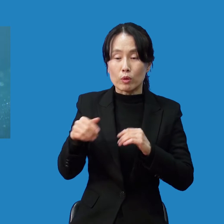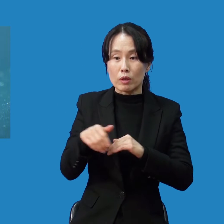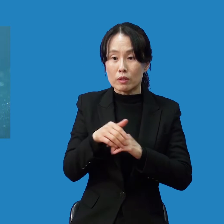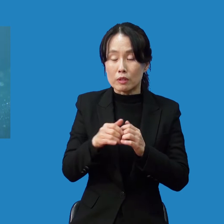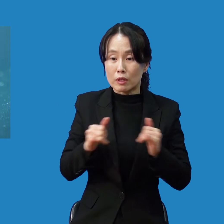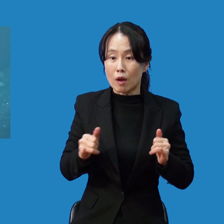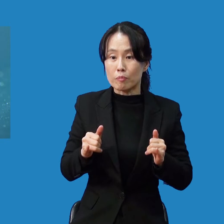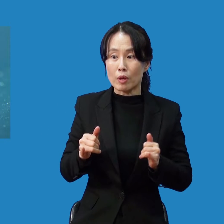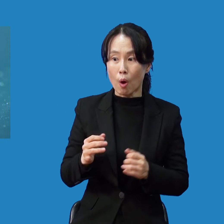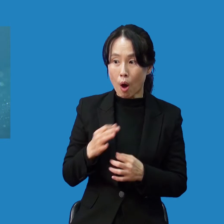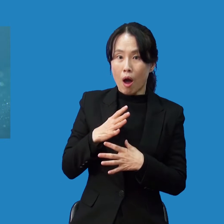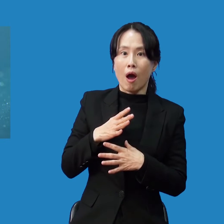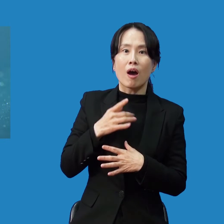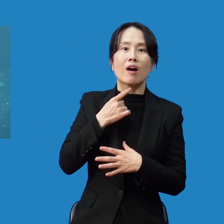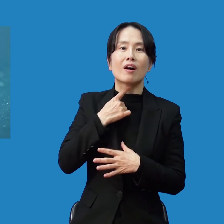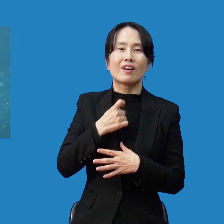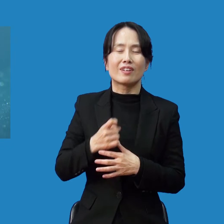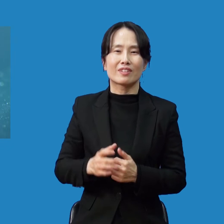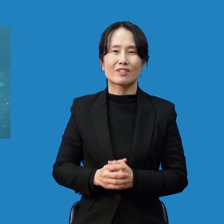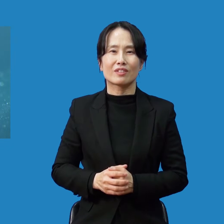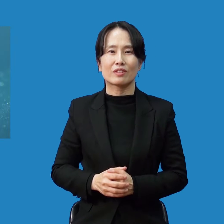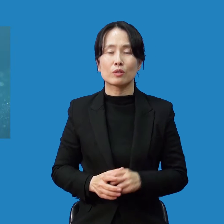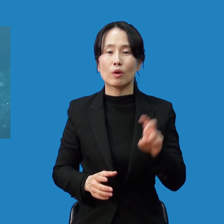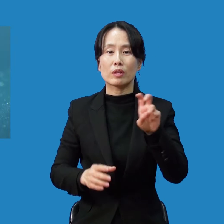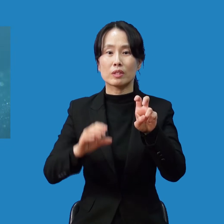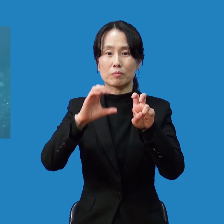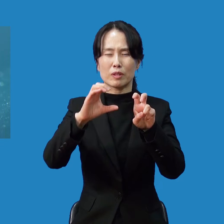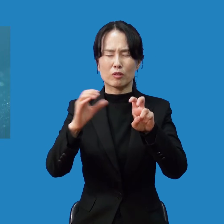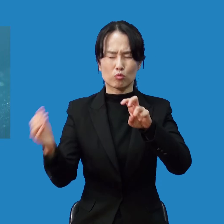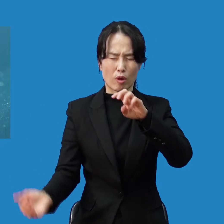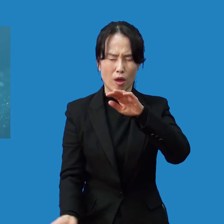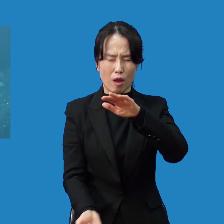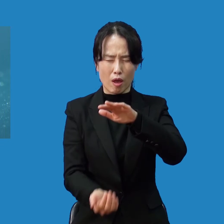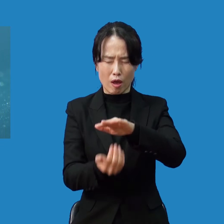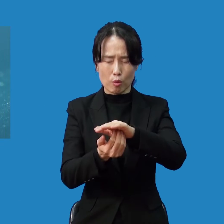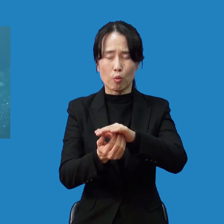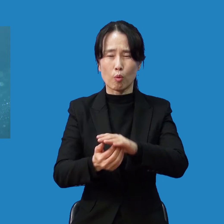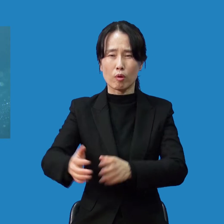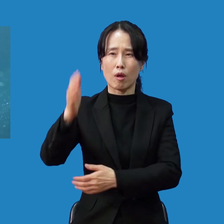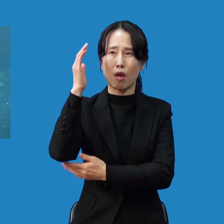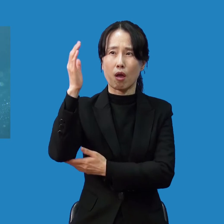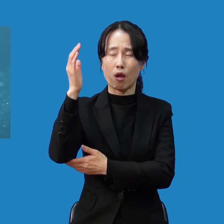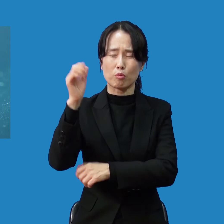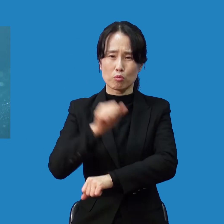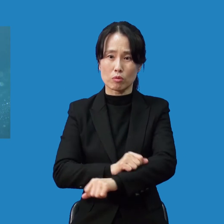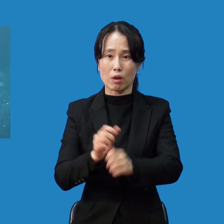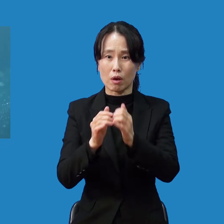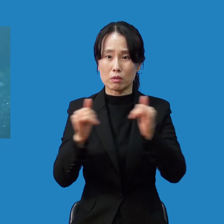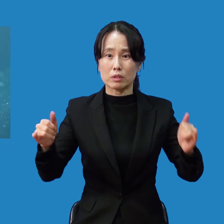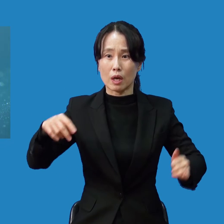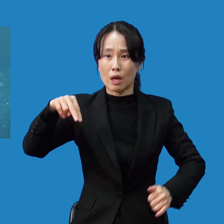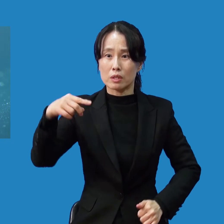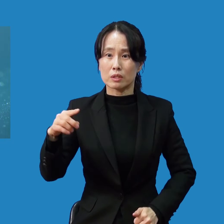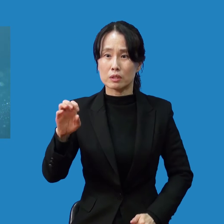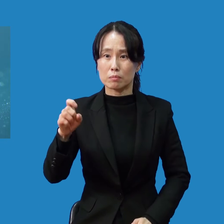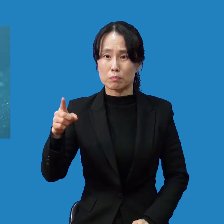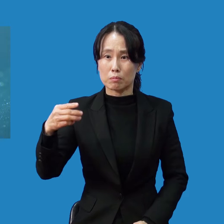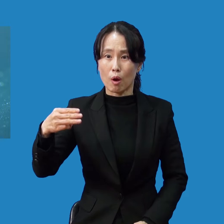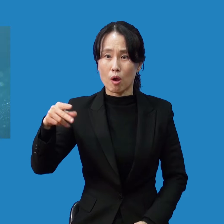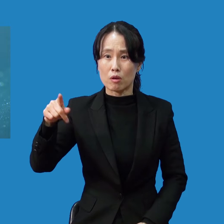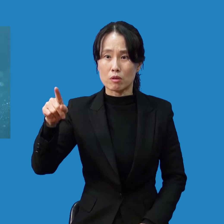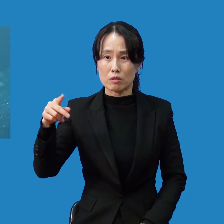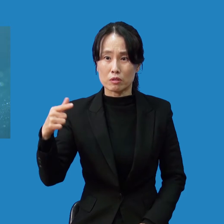20세기 최대의 부흥사라고 하는 찰스 스펄전 목사님, 스펄전 목사님도